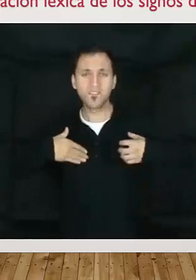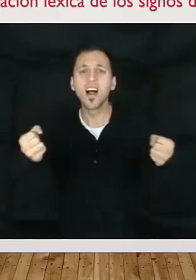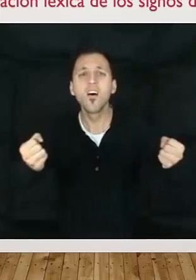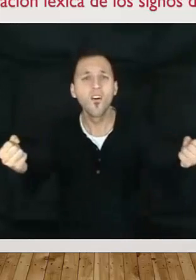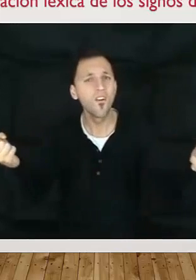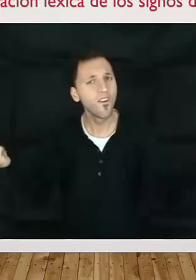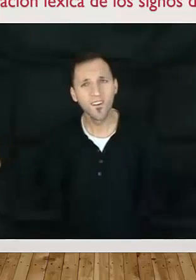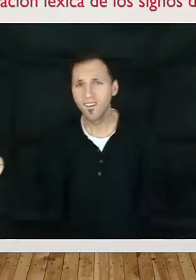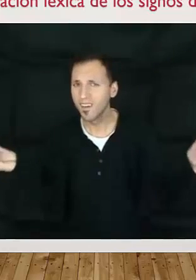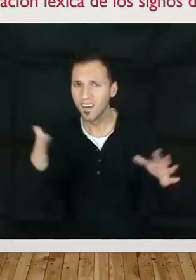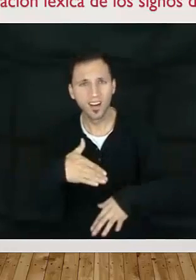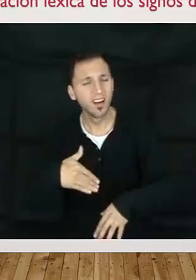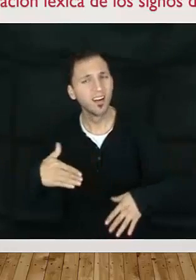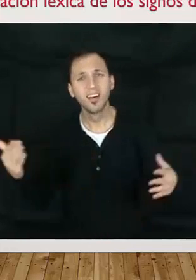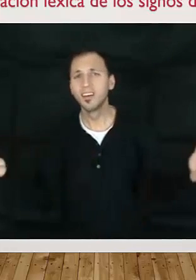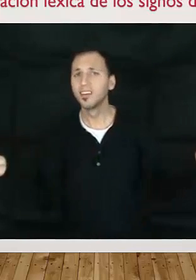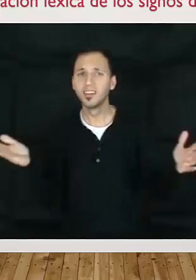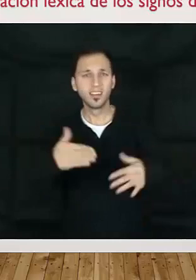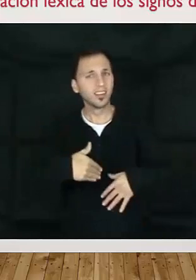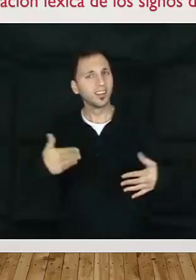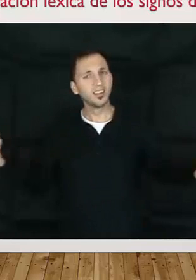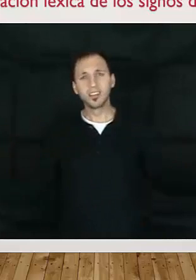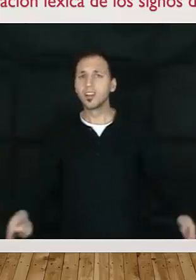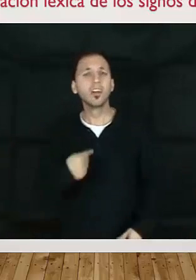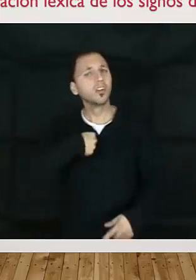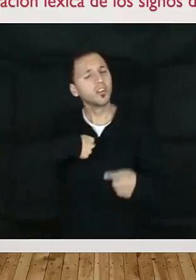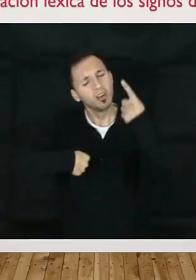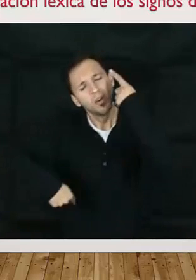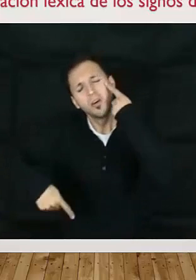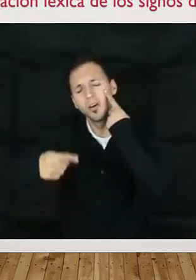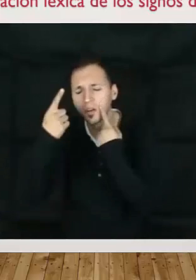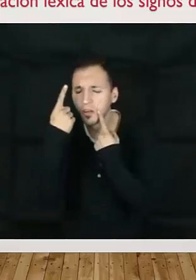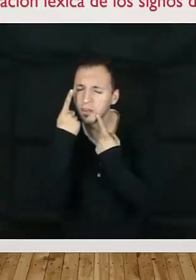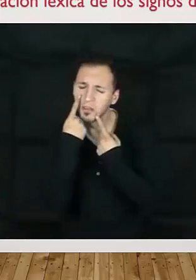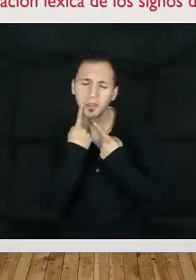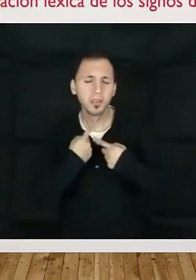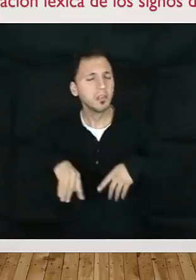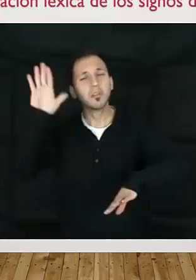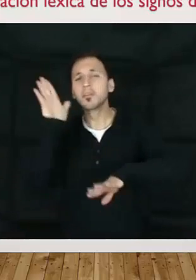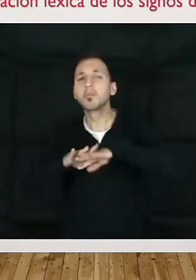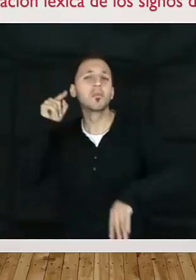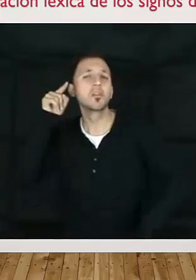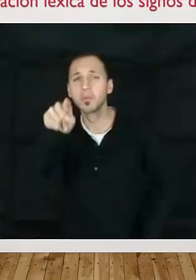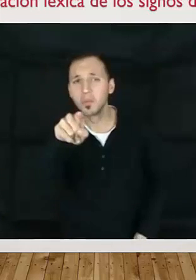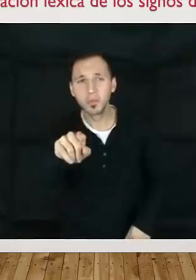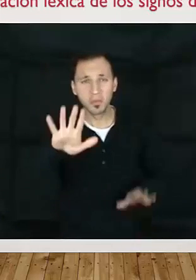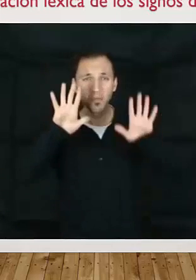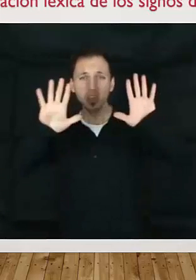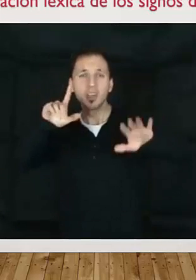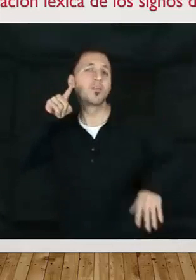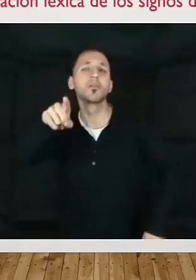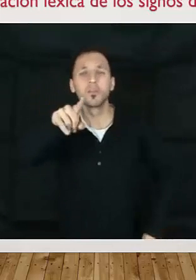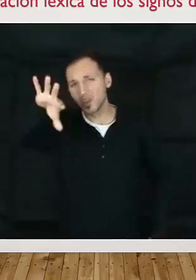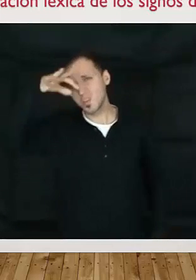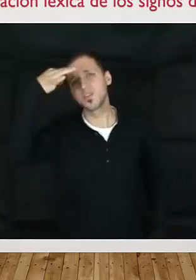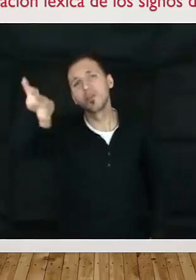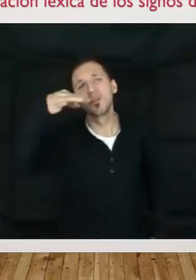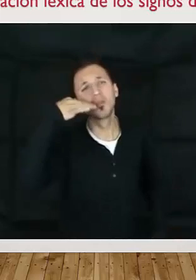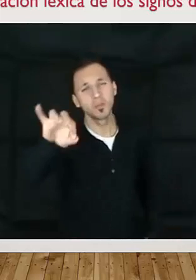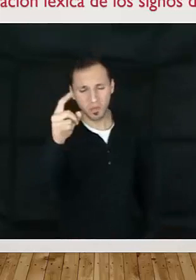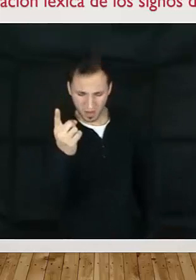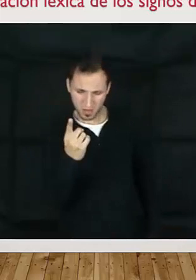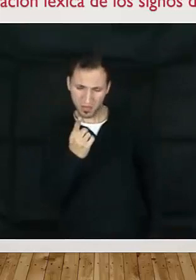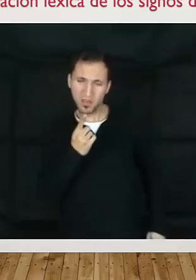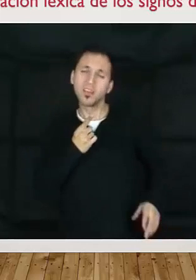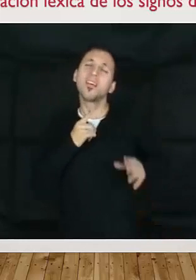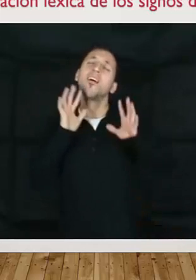de autoarreglo no lingüísticos, como por ejemplo rascarse la cara o frotarse los ojos, los datos de